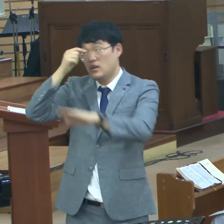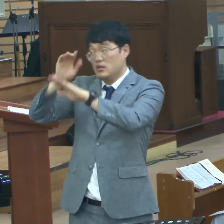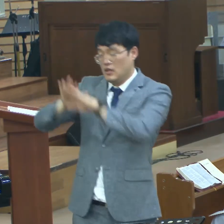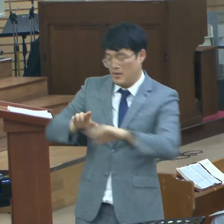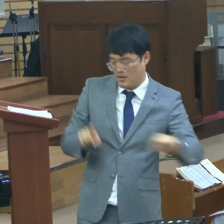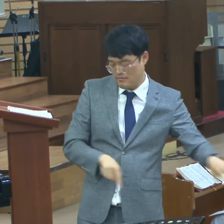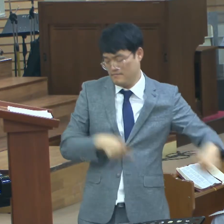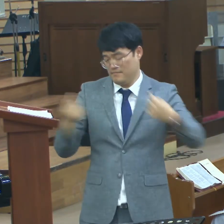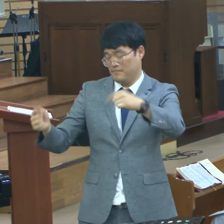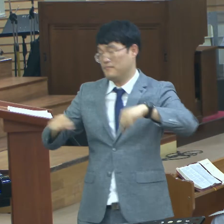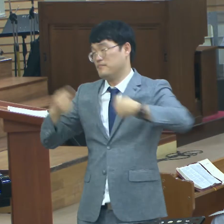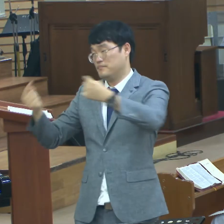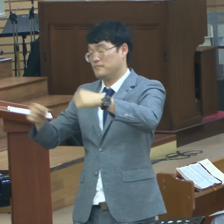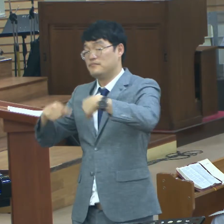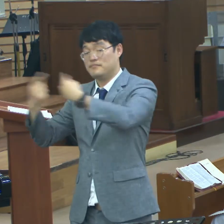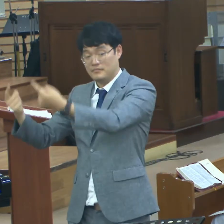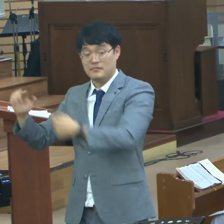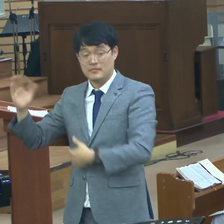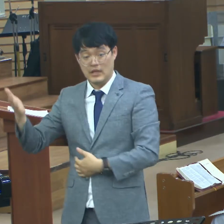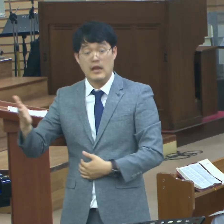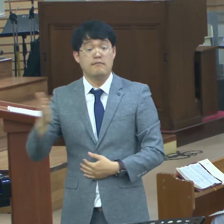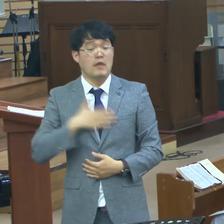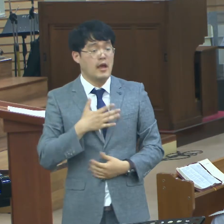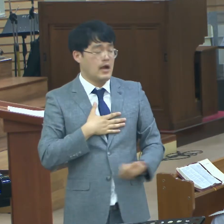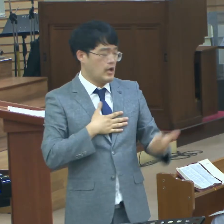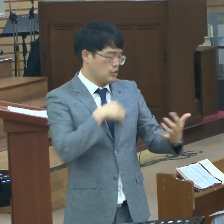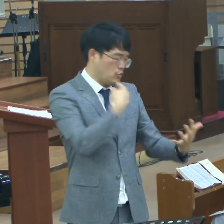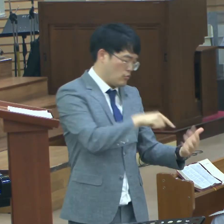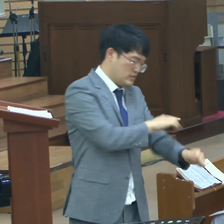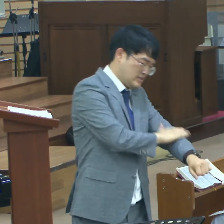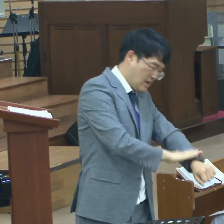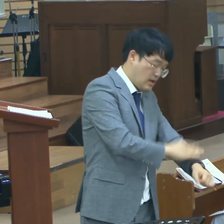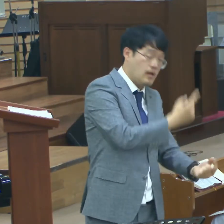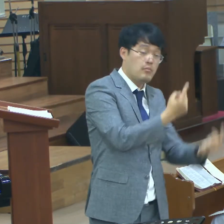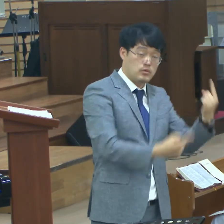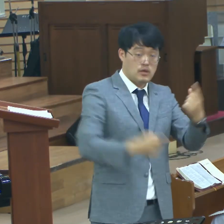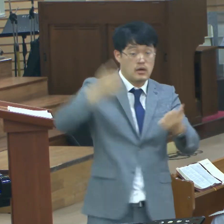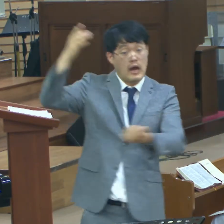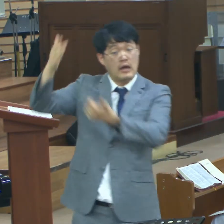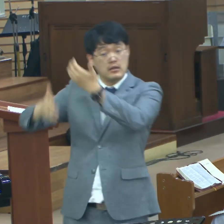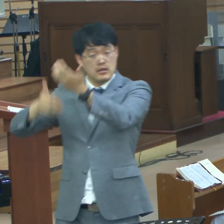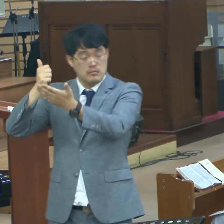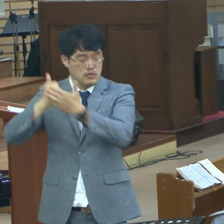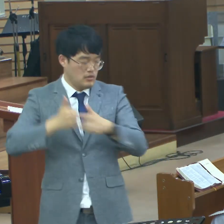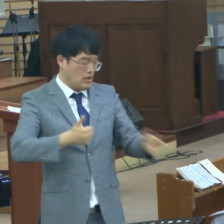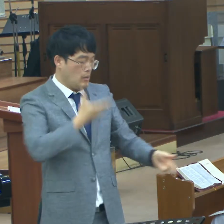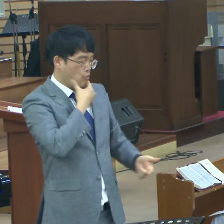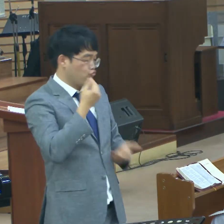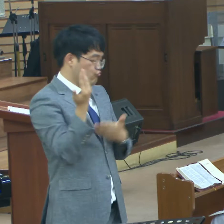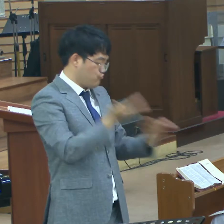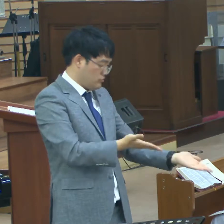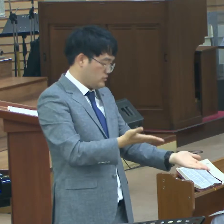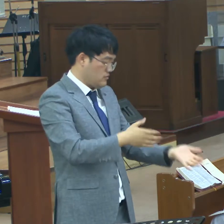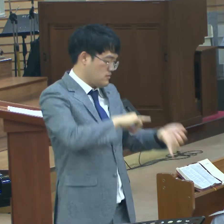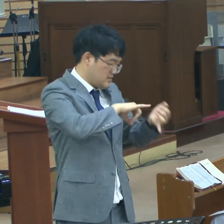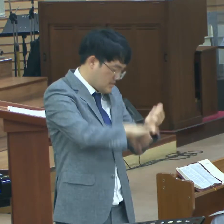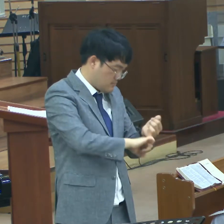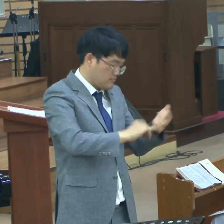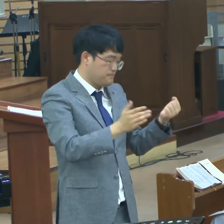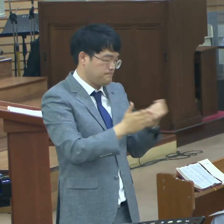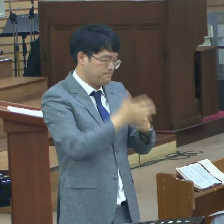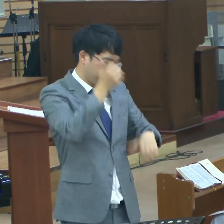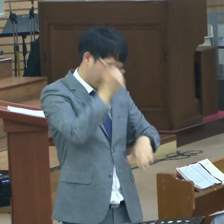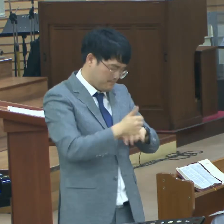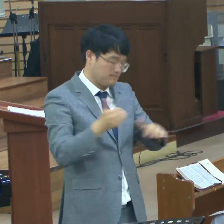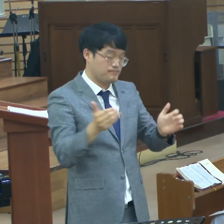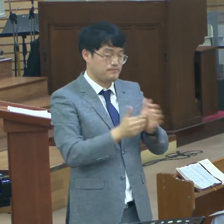잘해서 애들이 잘 사는 면도 있지만 하나님이 끝까지 복을 주시려고 하면 그 아이들이 복을 받지 않겠습니까? 열쇠는